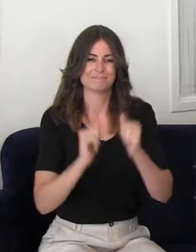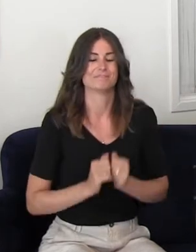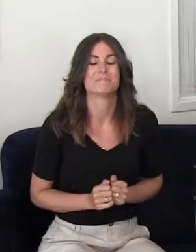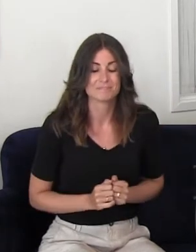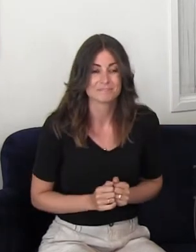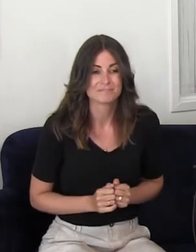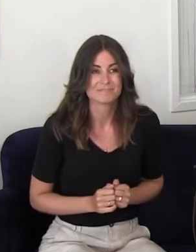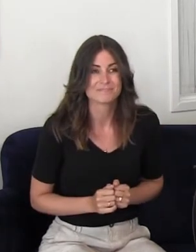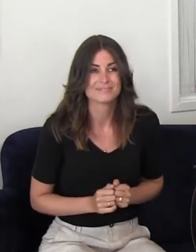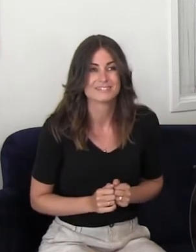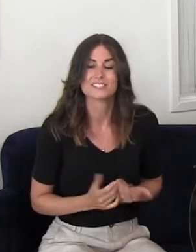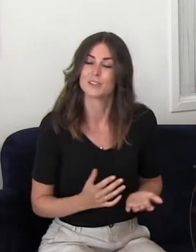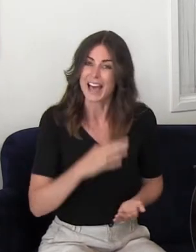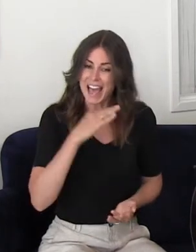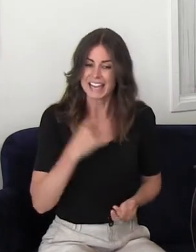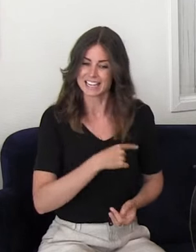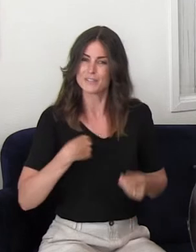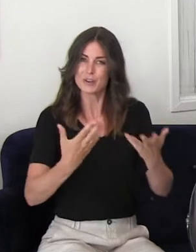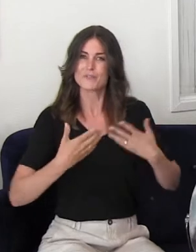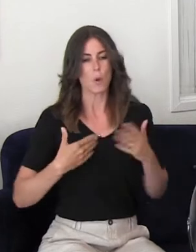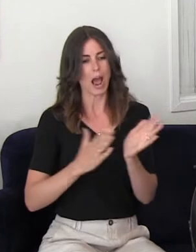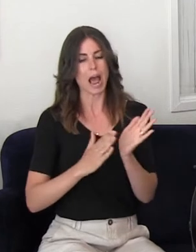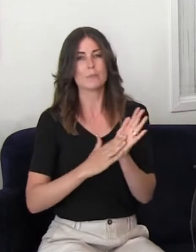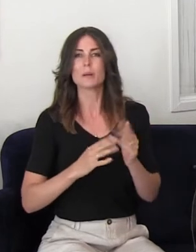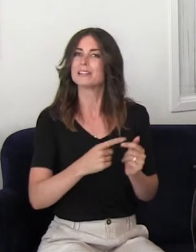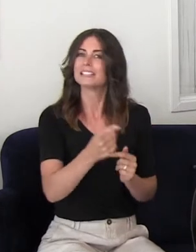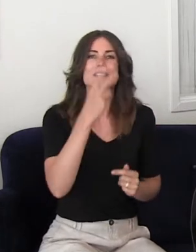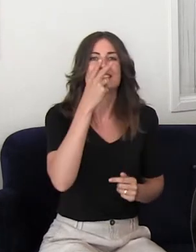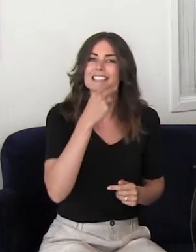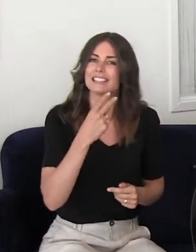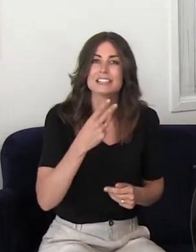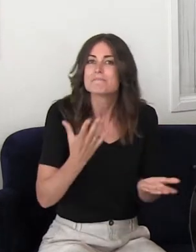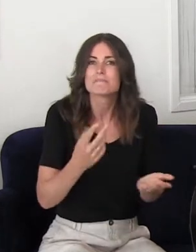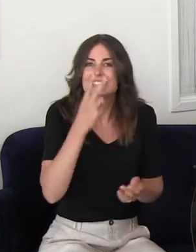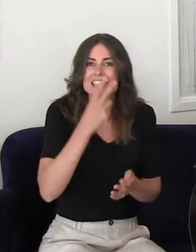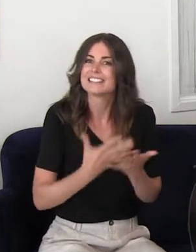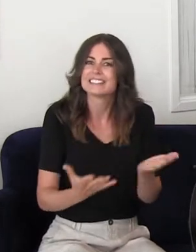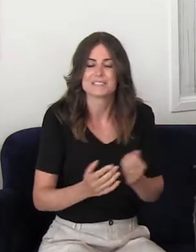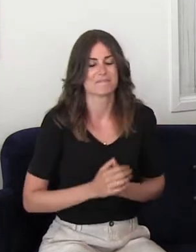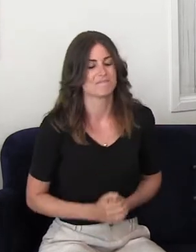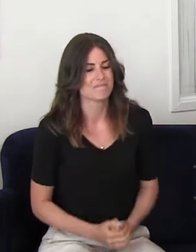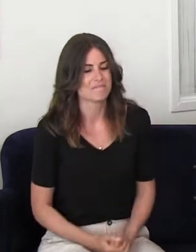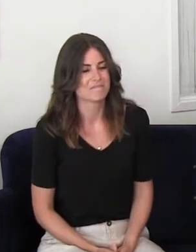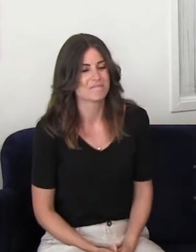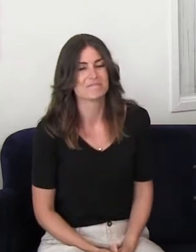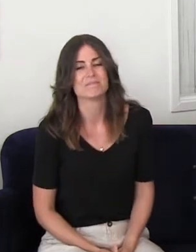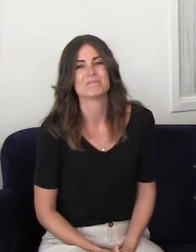Så jättehärligt, vi får applåder här fast ni som är med och tittar, ni ser inte och märker ingenting.